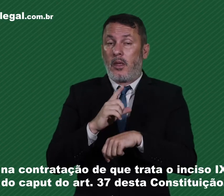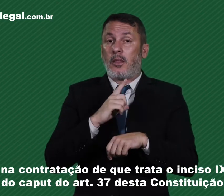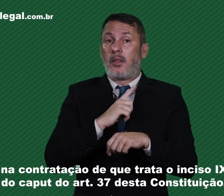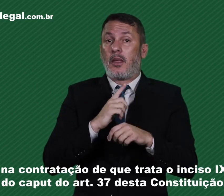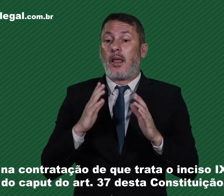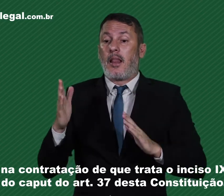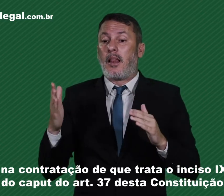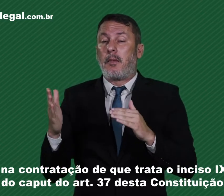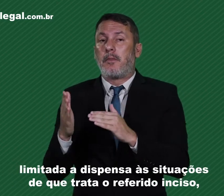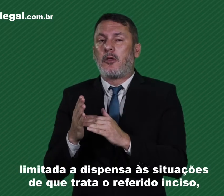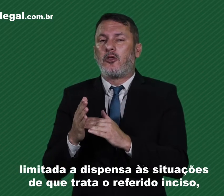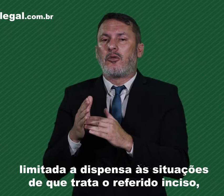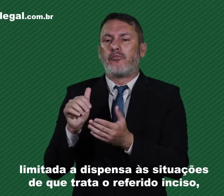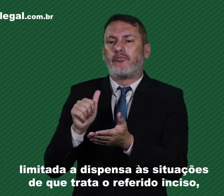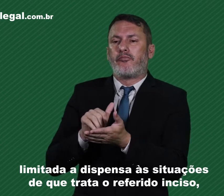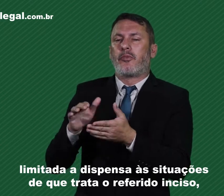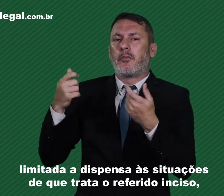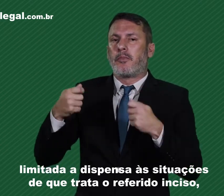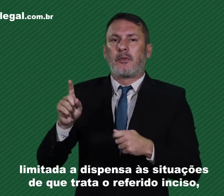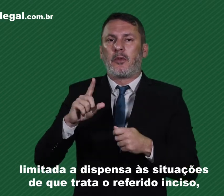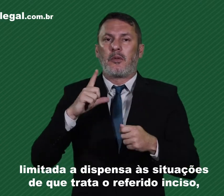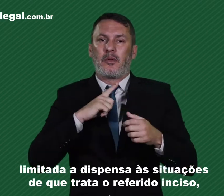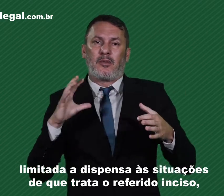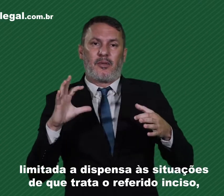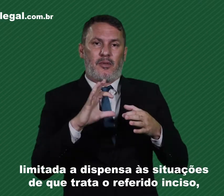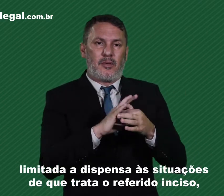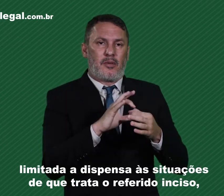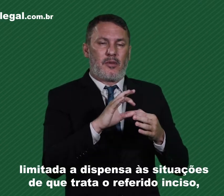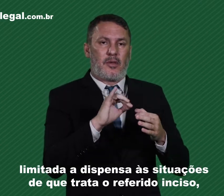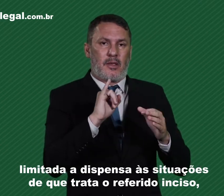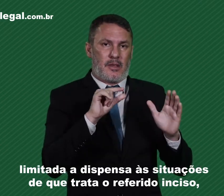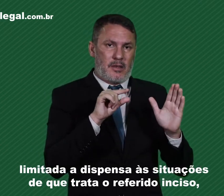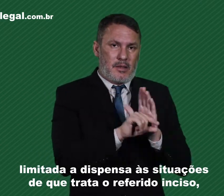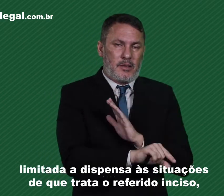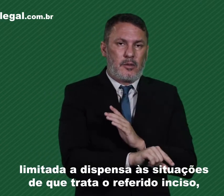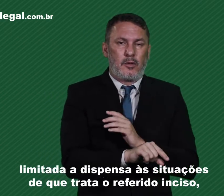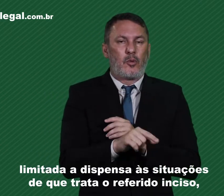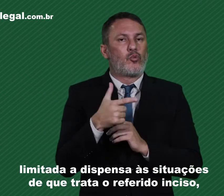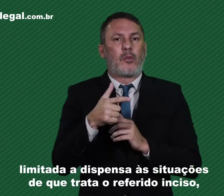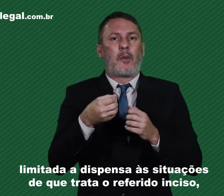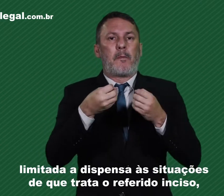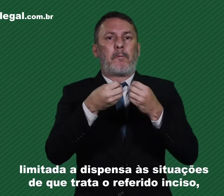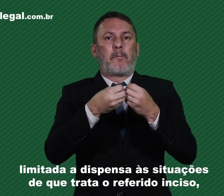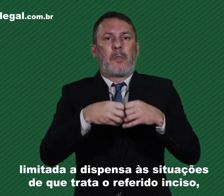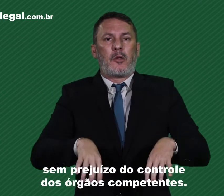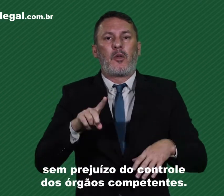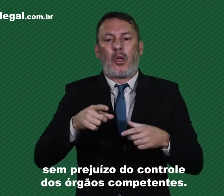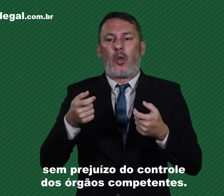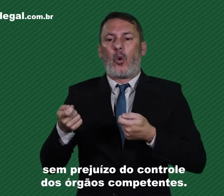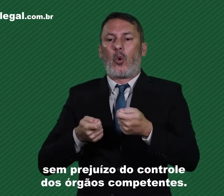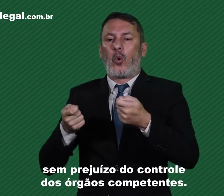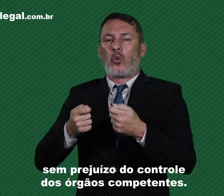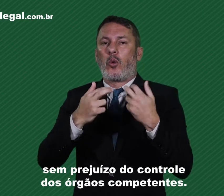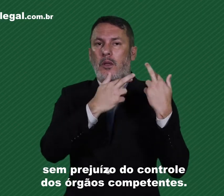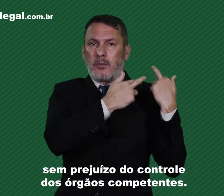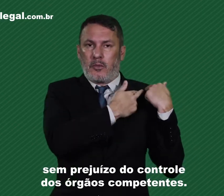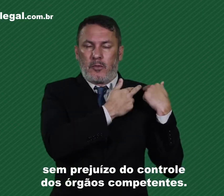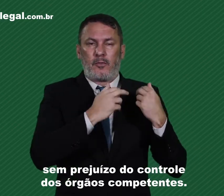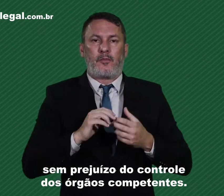desta constituição limitada a dispensa as situações de que trata o referido inciso sem prejuízo do